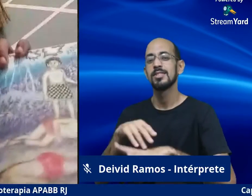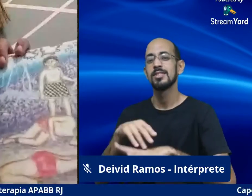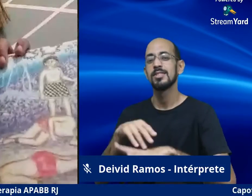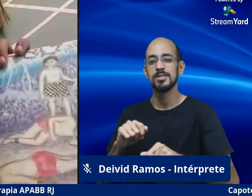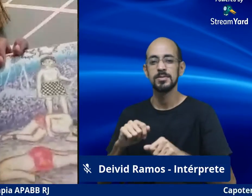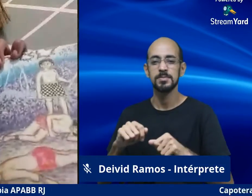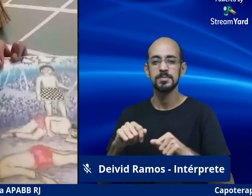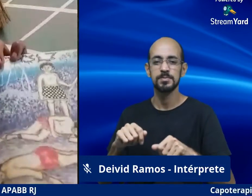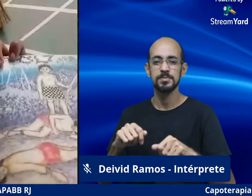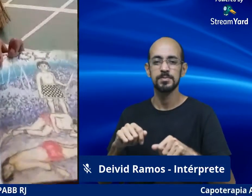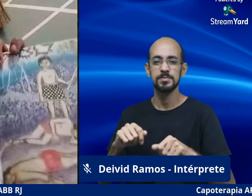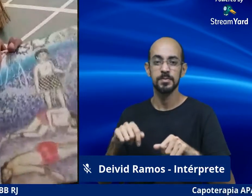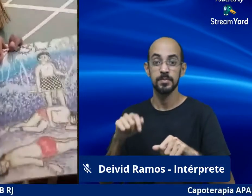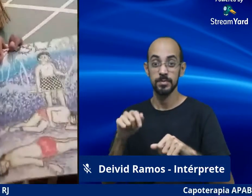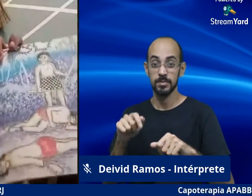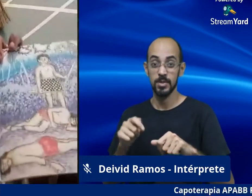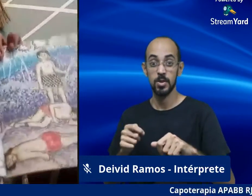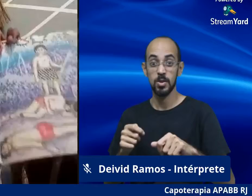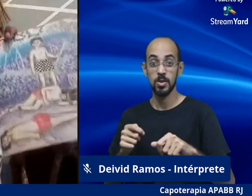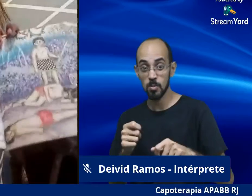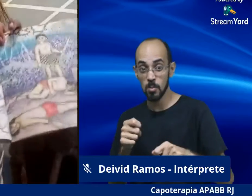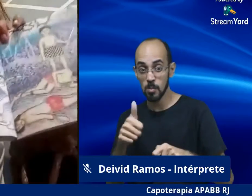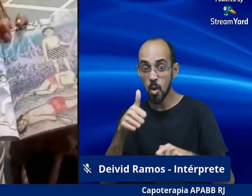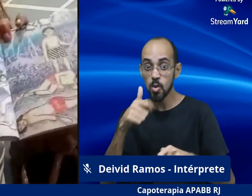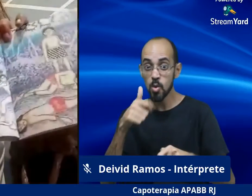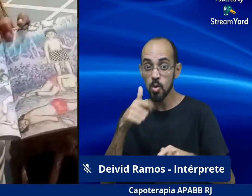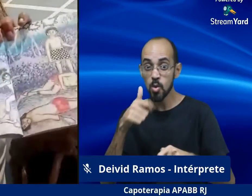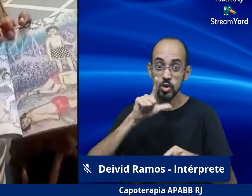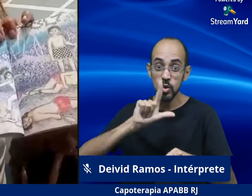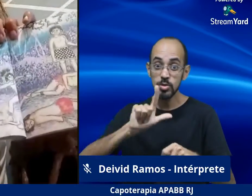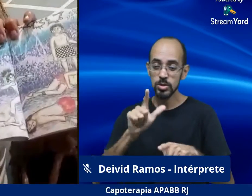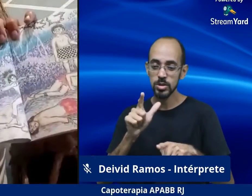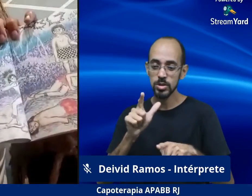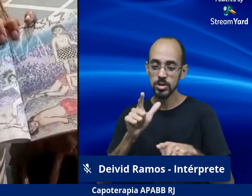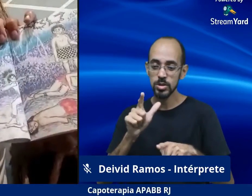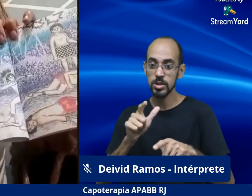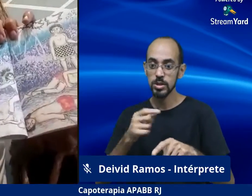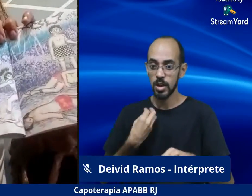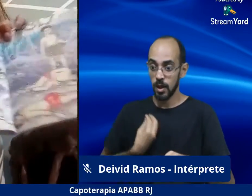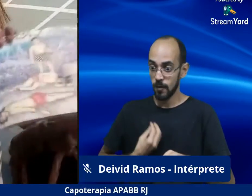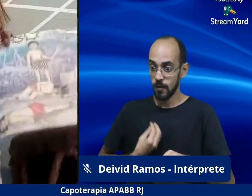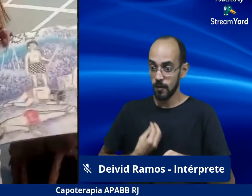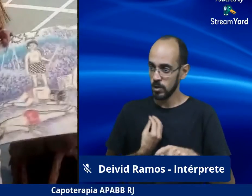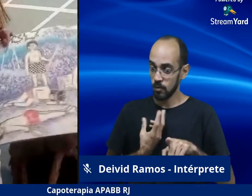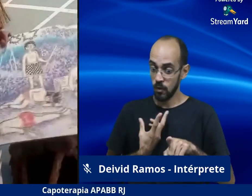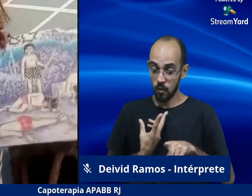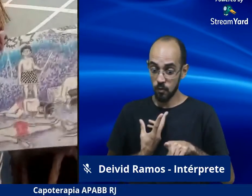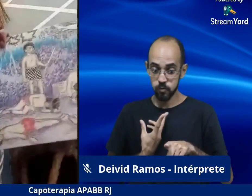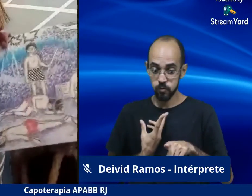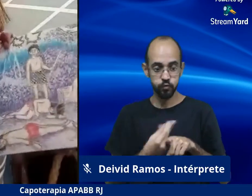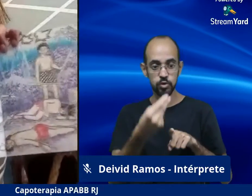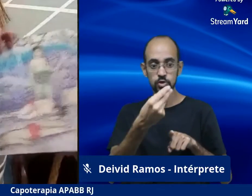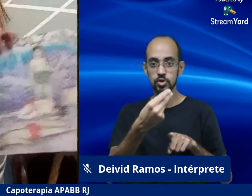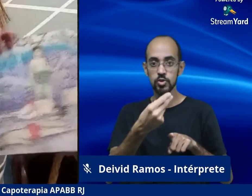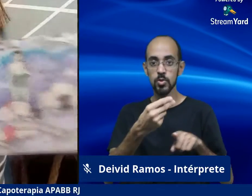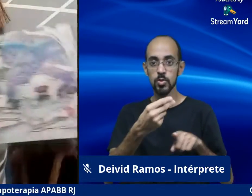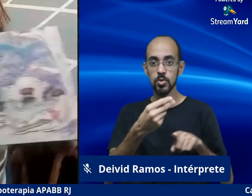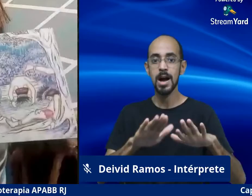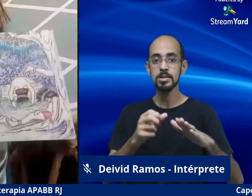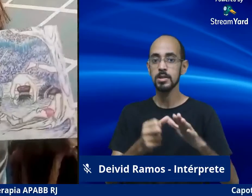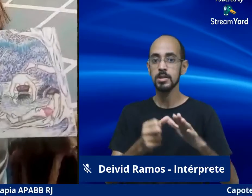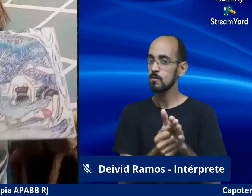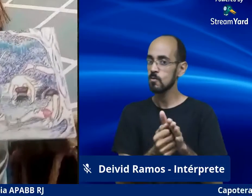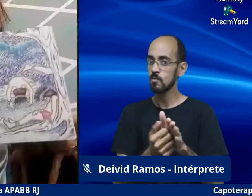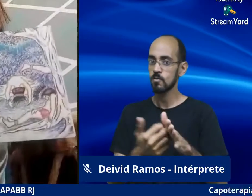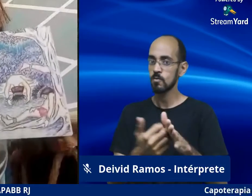Os poucos que conseguiram fugiram, mas muitos ficaram estirados por lá. Aqui